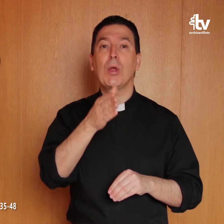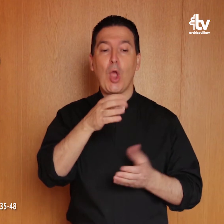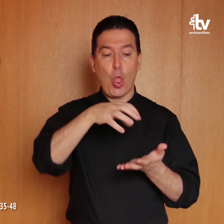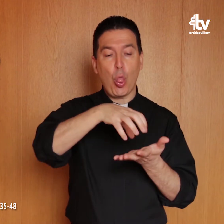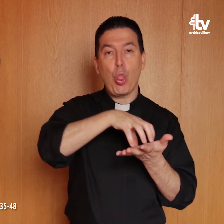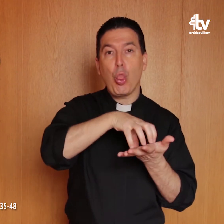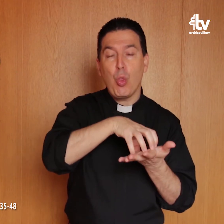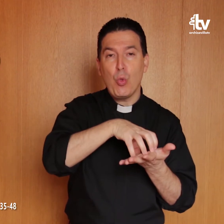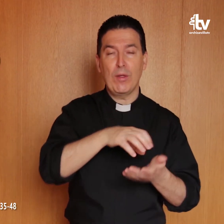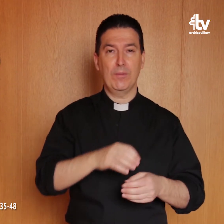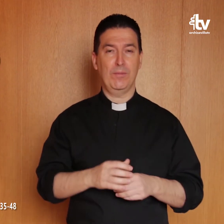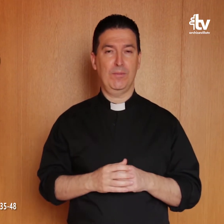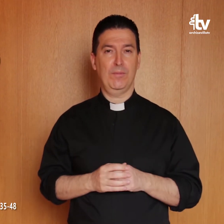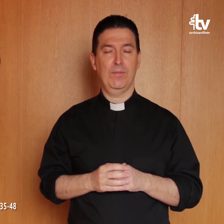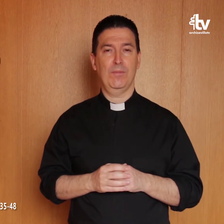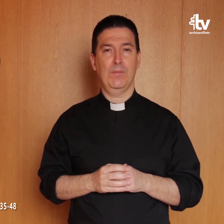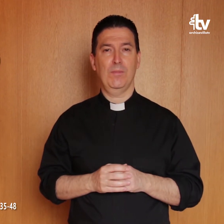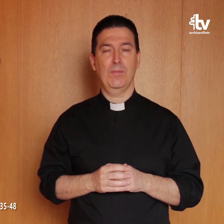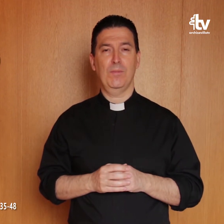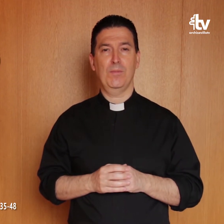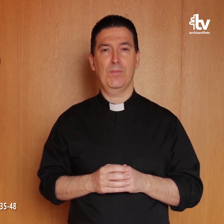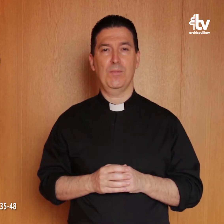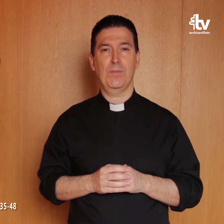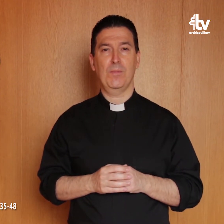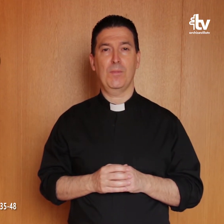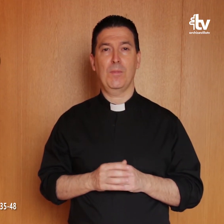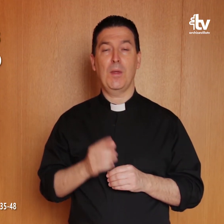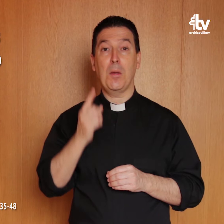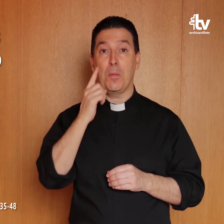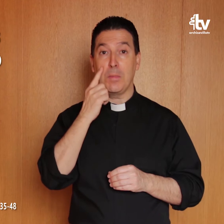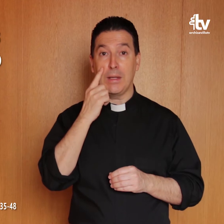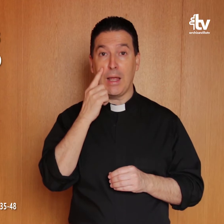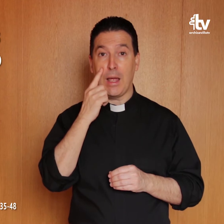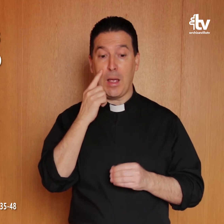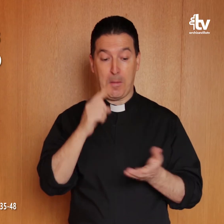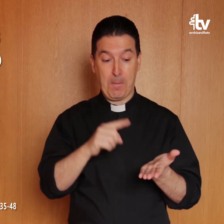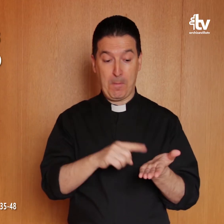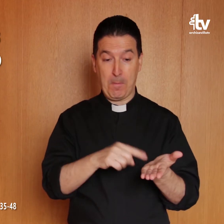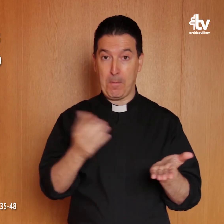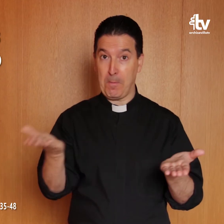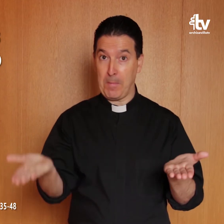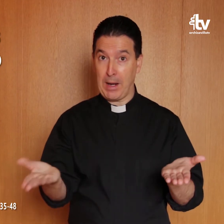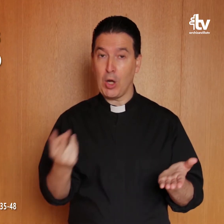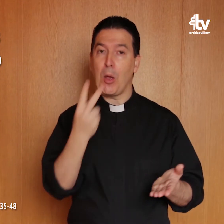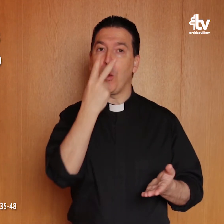dudas en vuestro corazón? Mirad mis manos y mis pies.